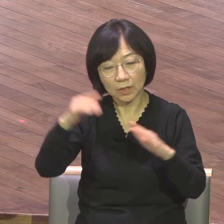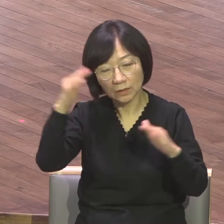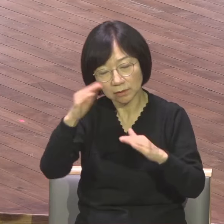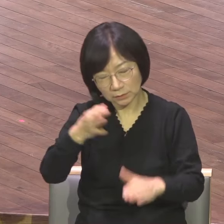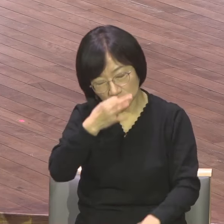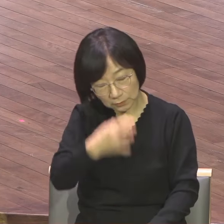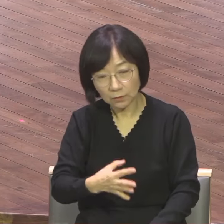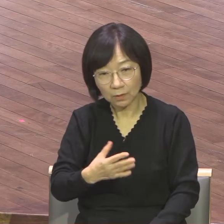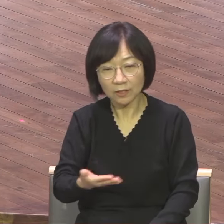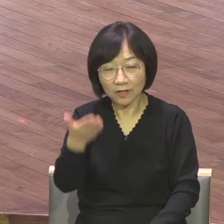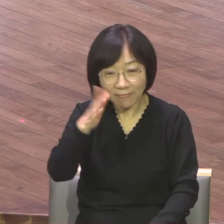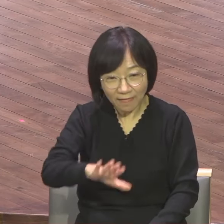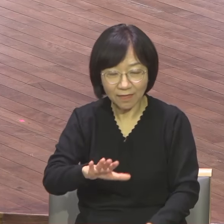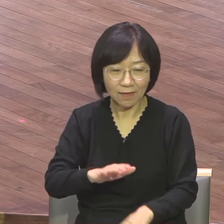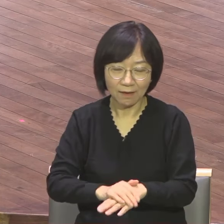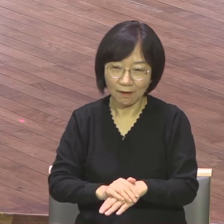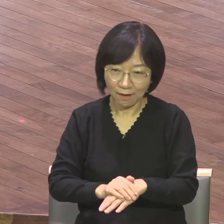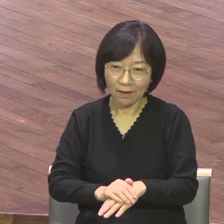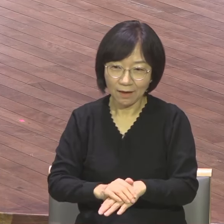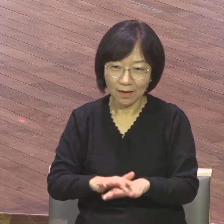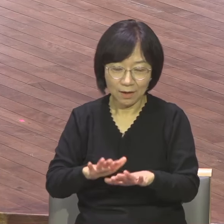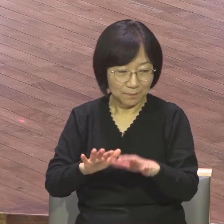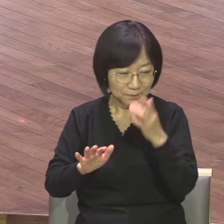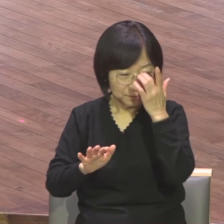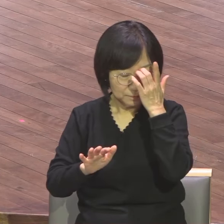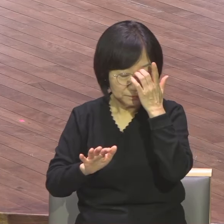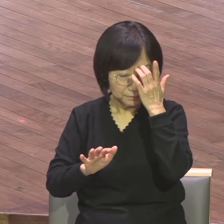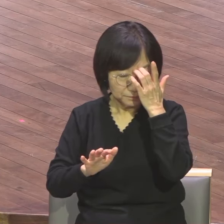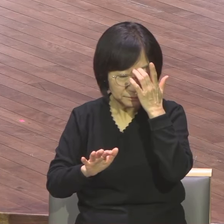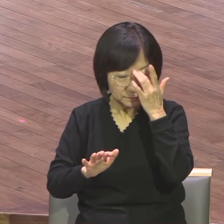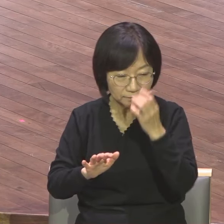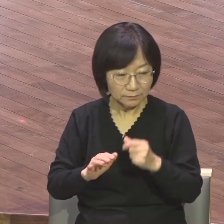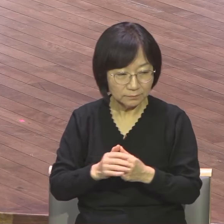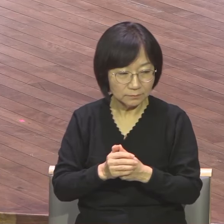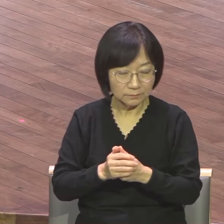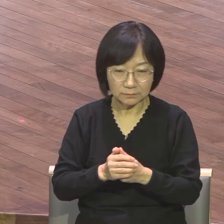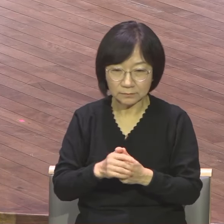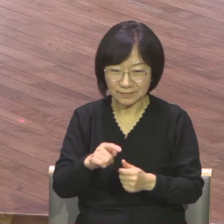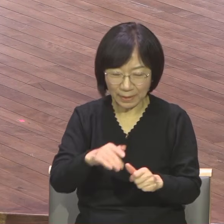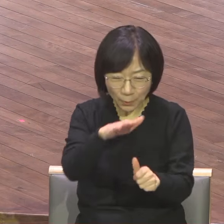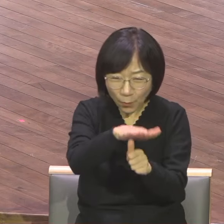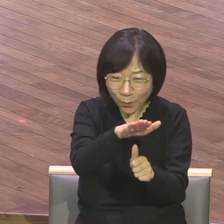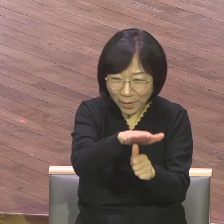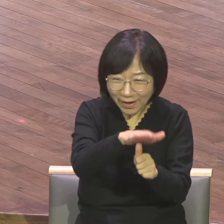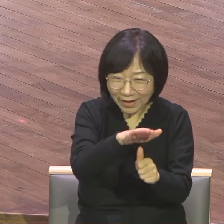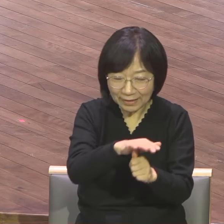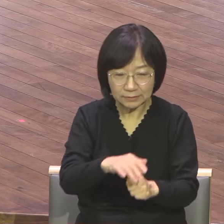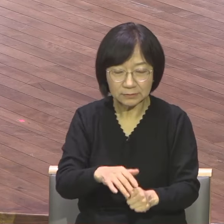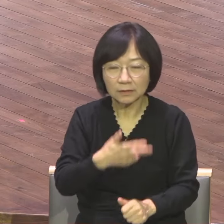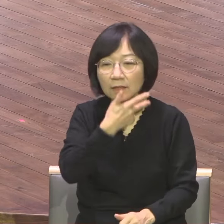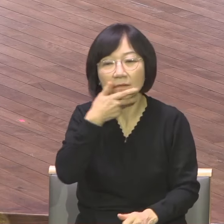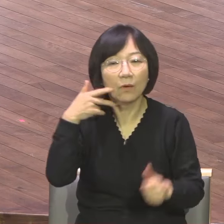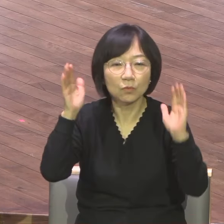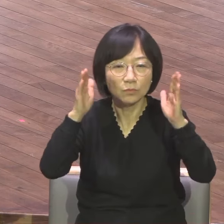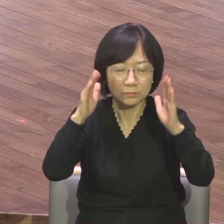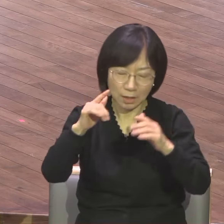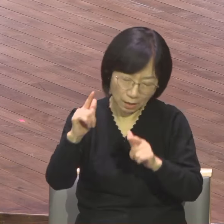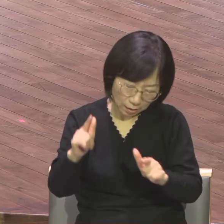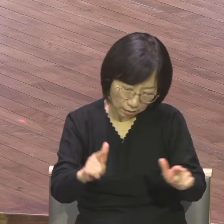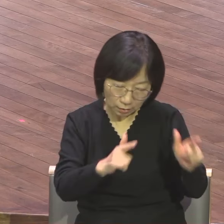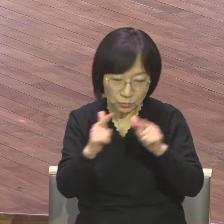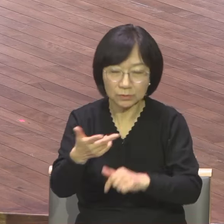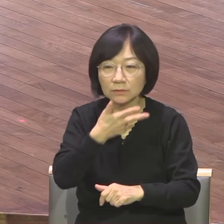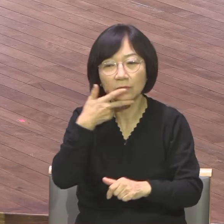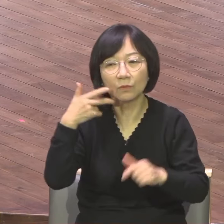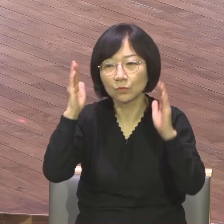애들이 그냥 자랄 때 영어를 또 막 뭐 예수 기자는 하루 종일 영어한다네. 뭐 YSS는 말 것도 없고, 야,